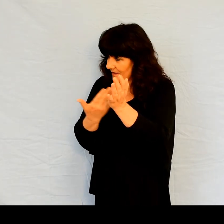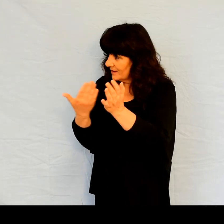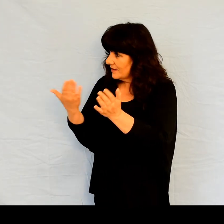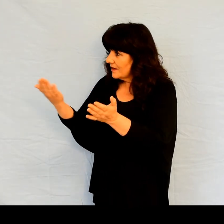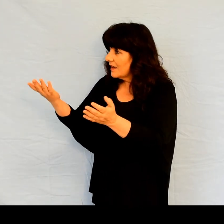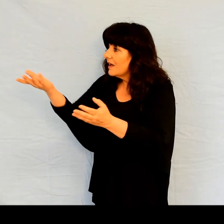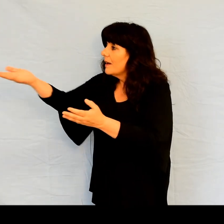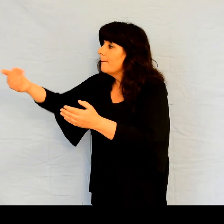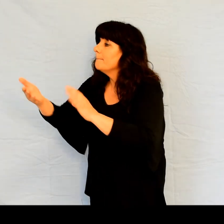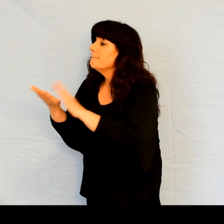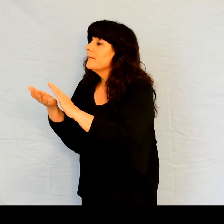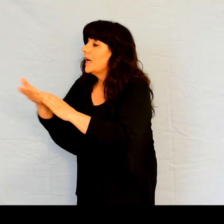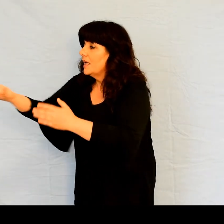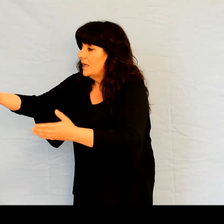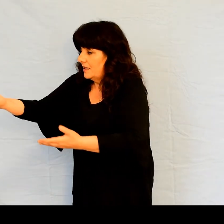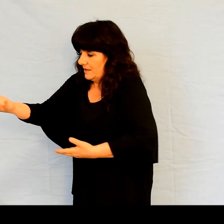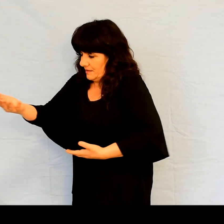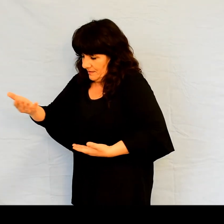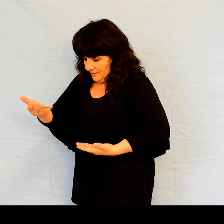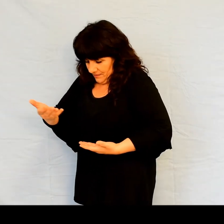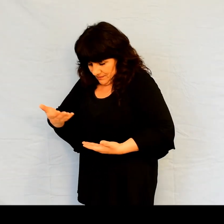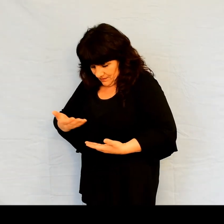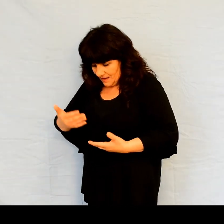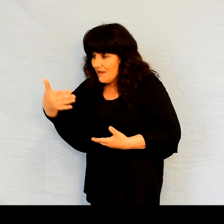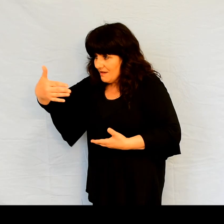Avance ta main, et mets-la dans mon côté.